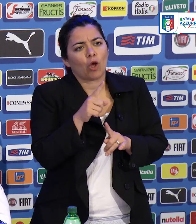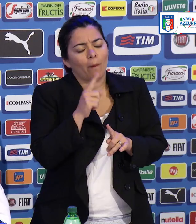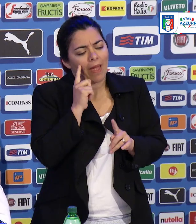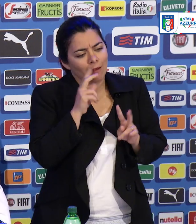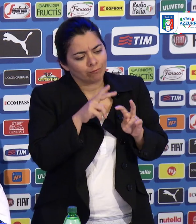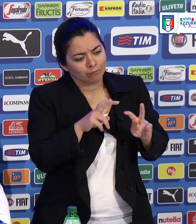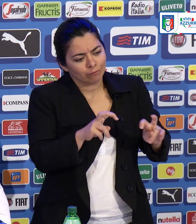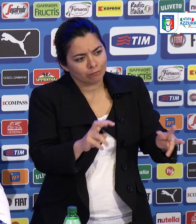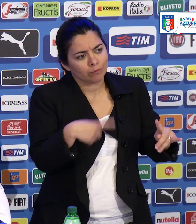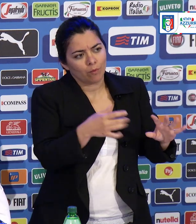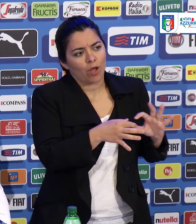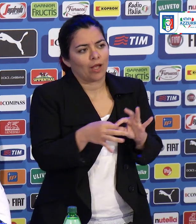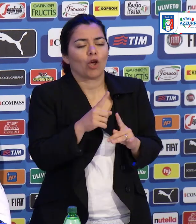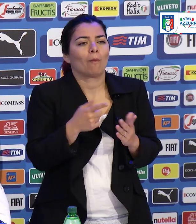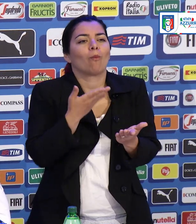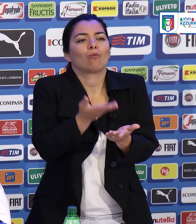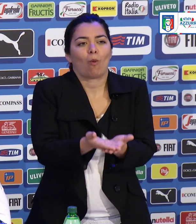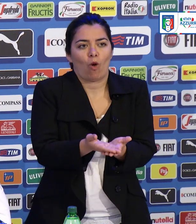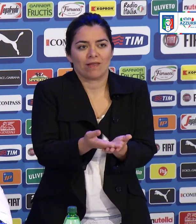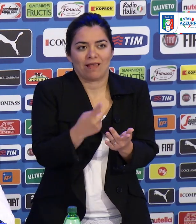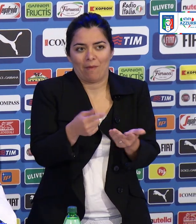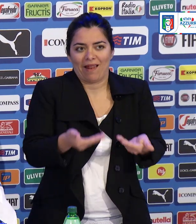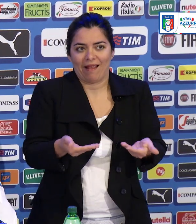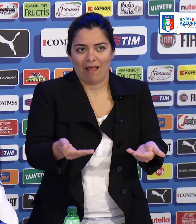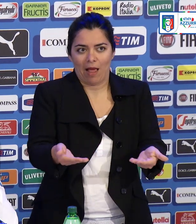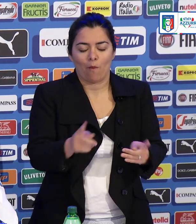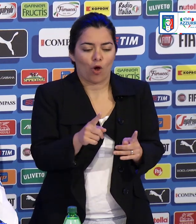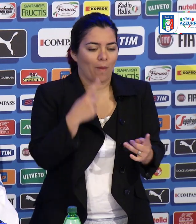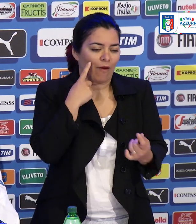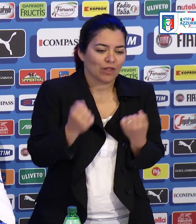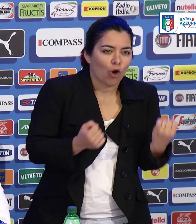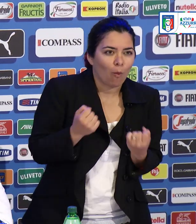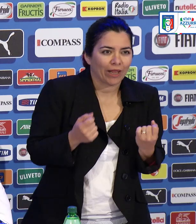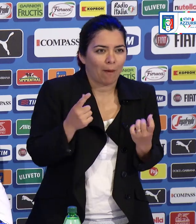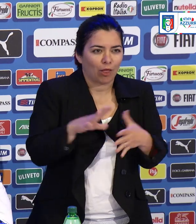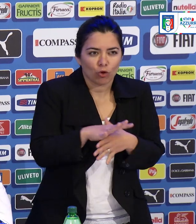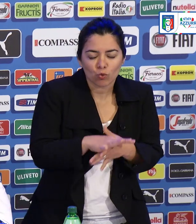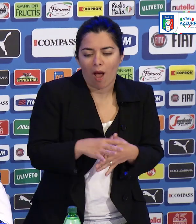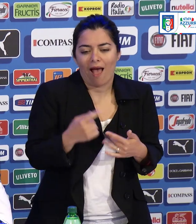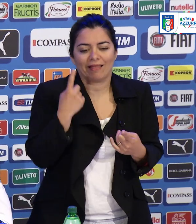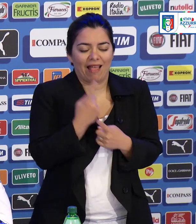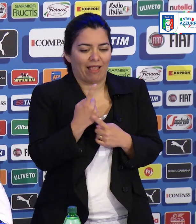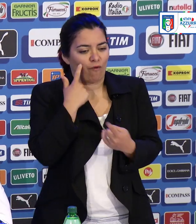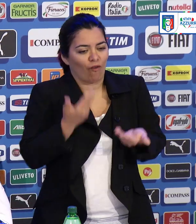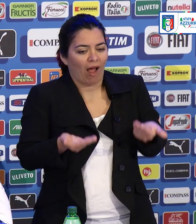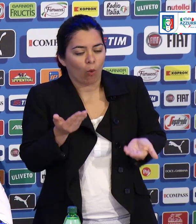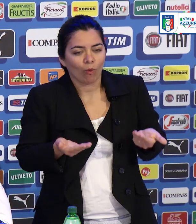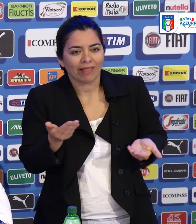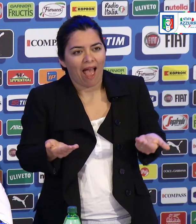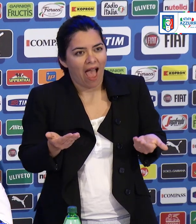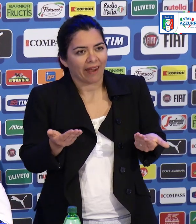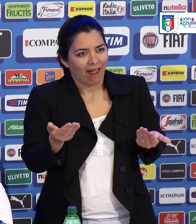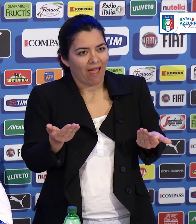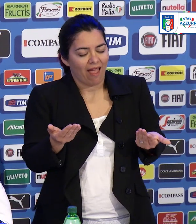che faremo in campo da un punto di vista anche del del comportamento della squadra Dobbiamo valutare i